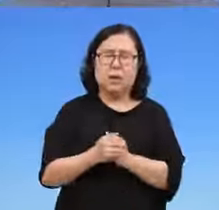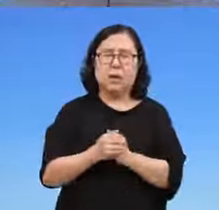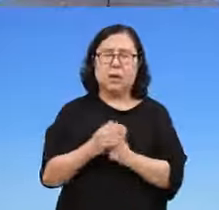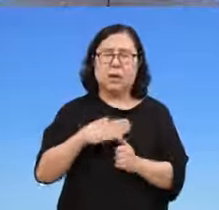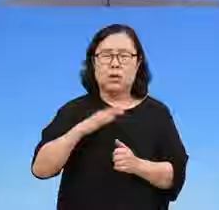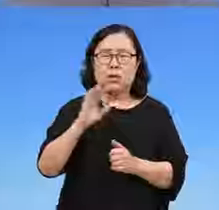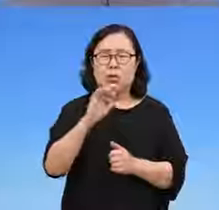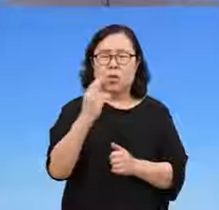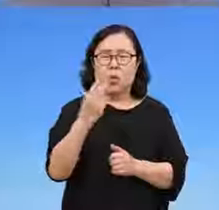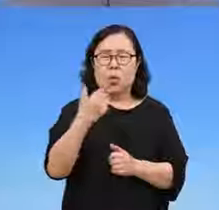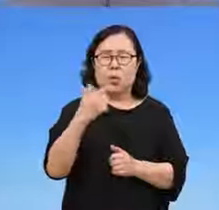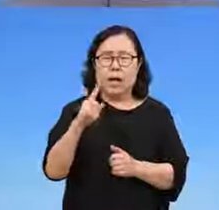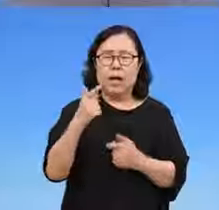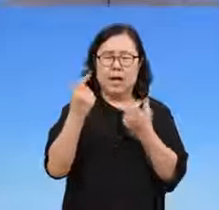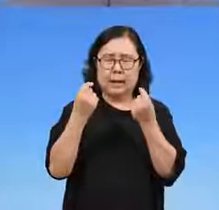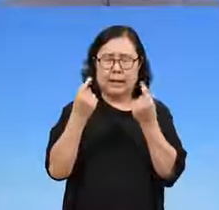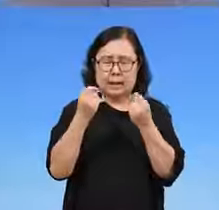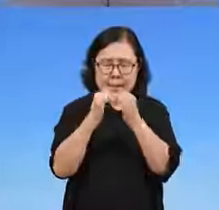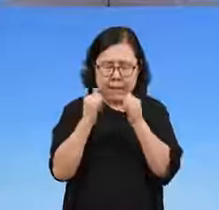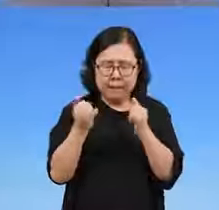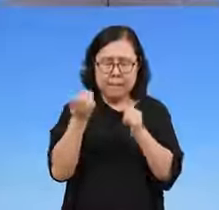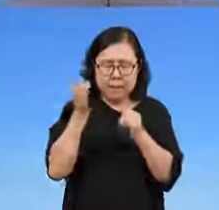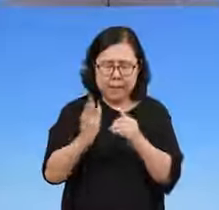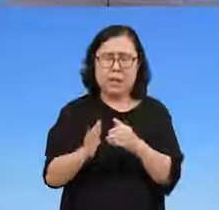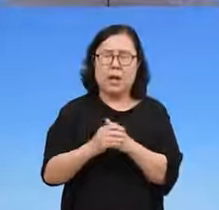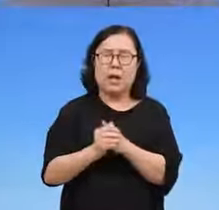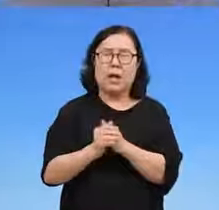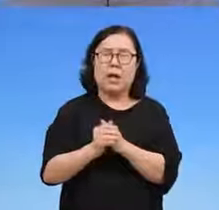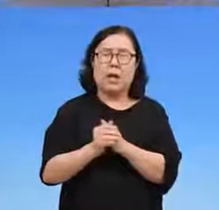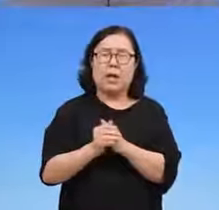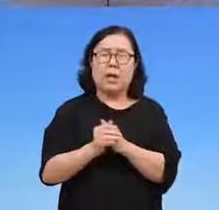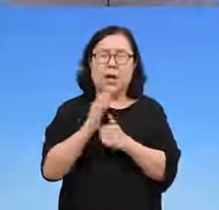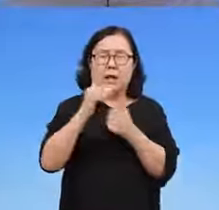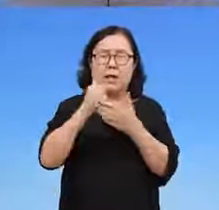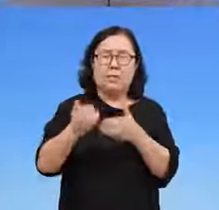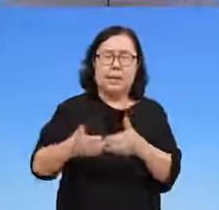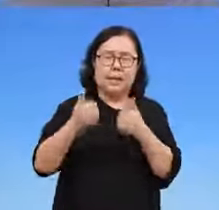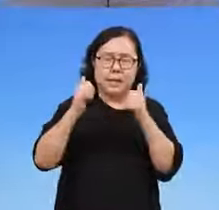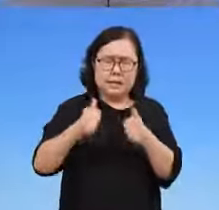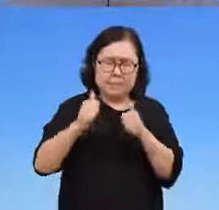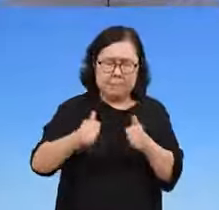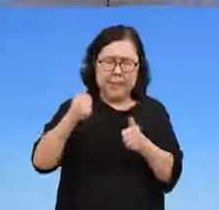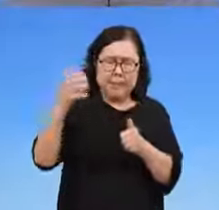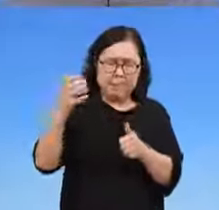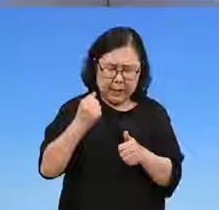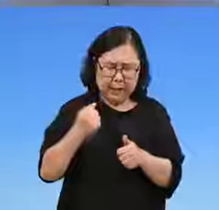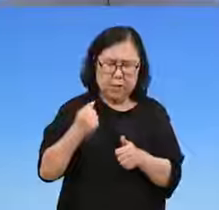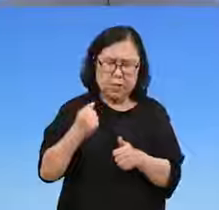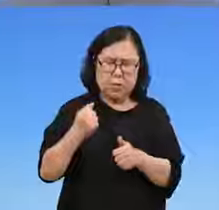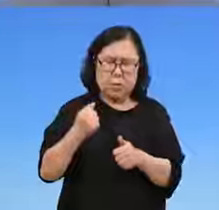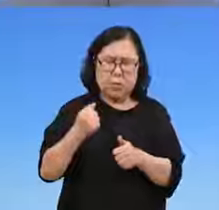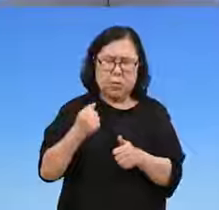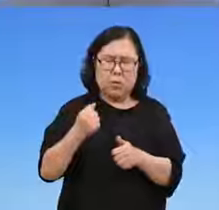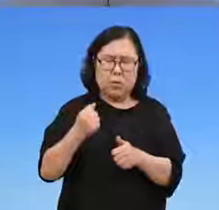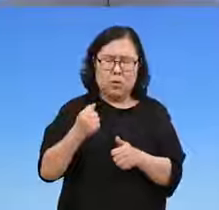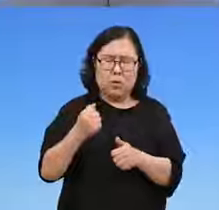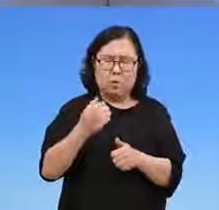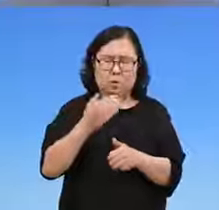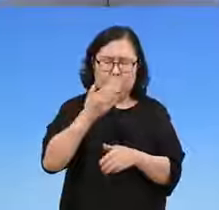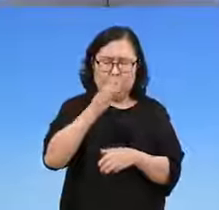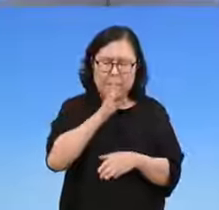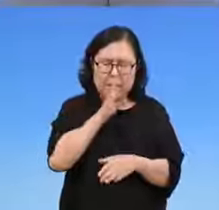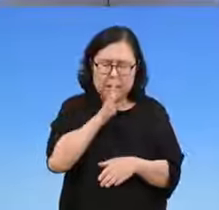나는 원래 요나스 1장의 요나였는데, 하나님의 심판을 받아도 할 말이 없는 자였는데 십자가를